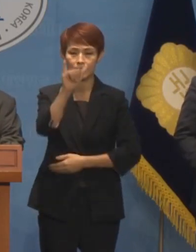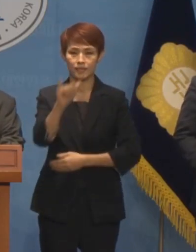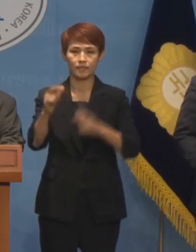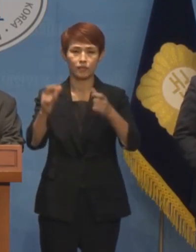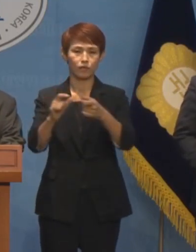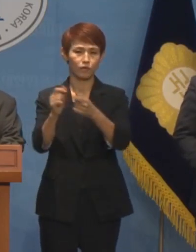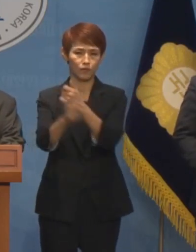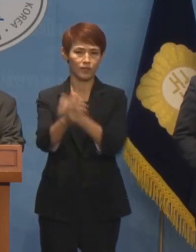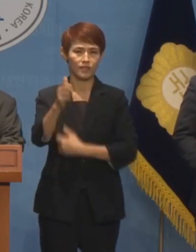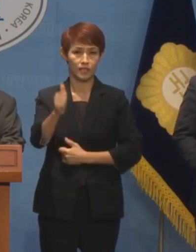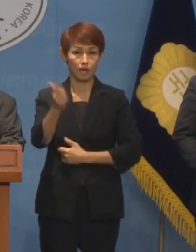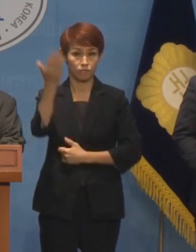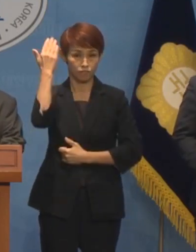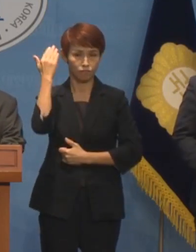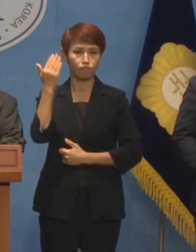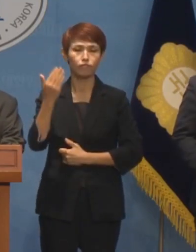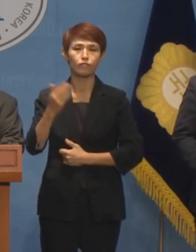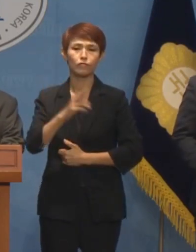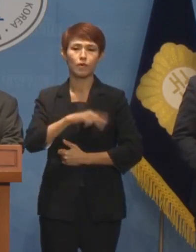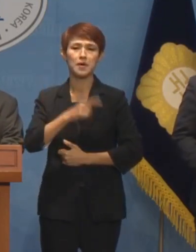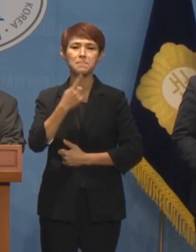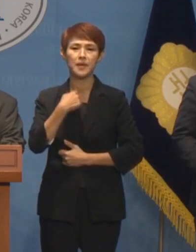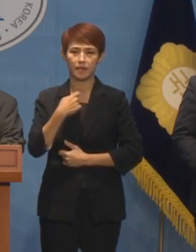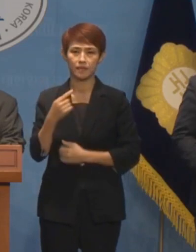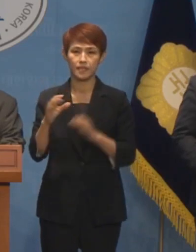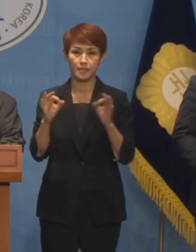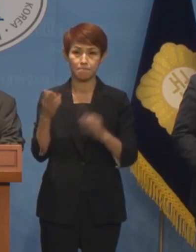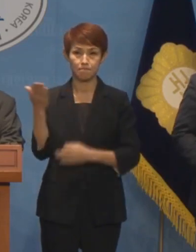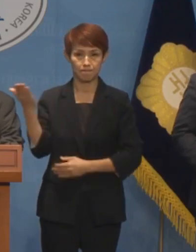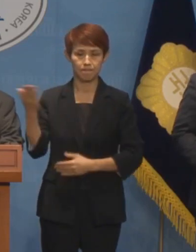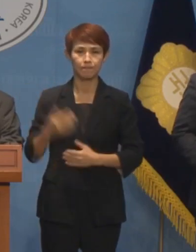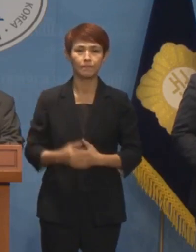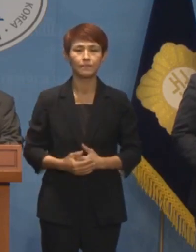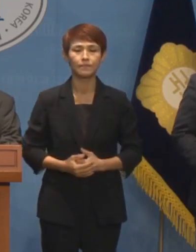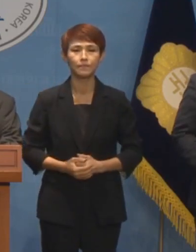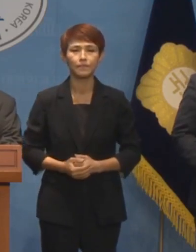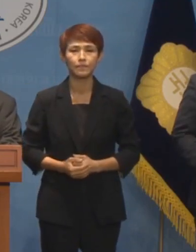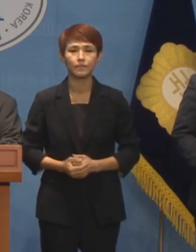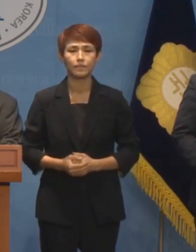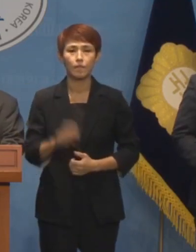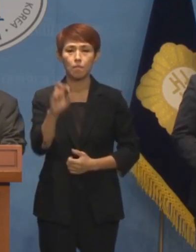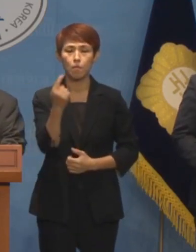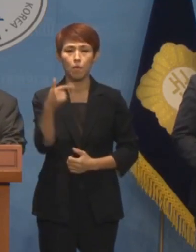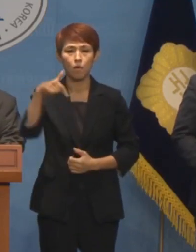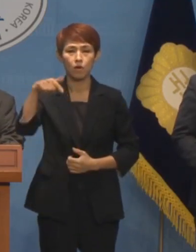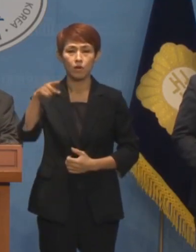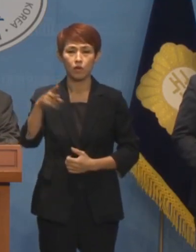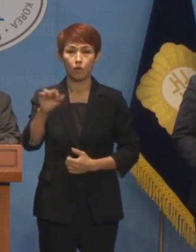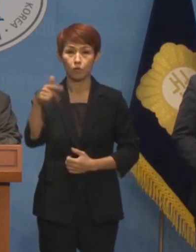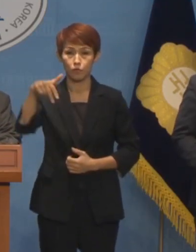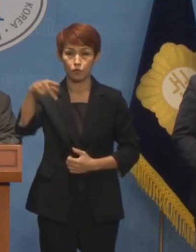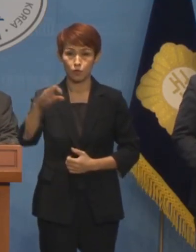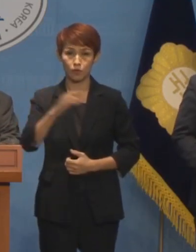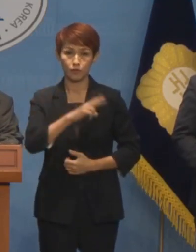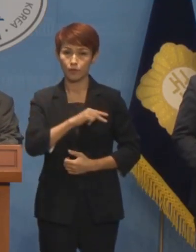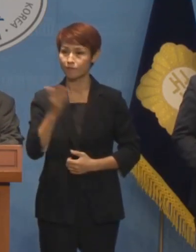지역위원장이자 전 국회의원이신 김병욱 의원님 참석해 주셨습니다. 모경종 의원님